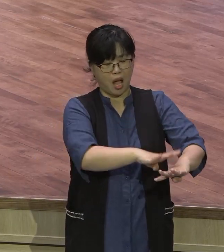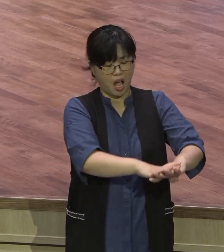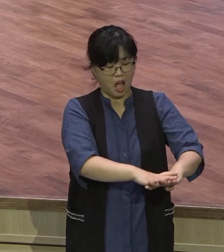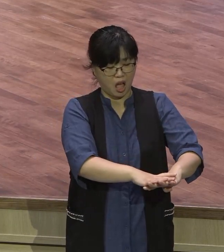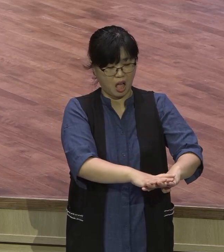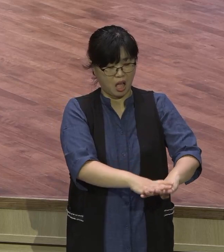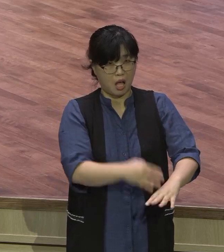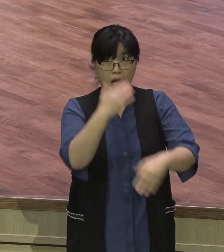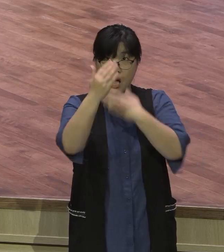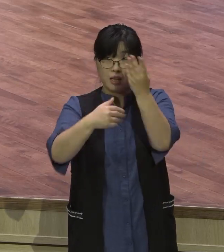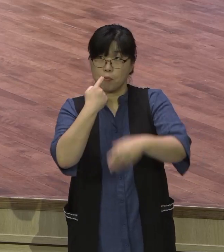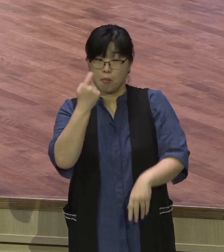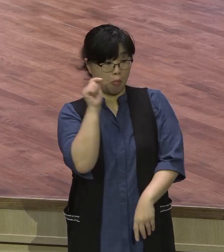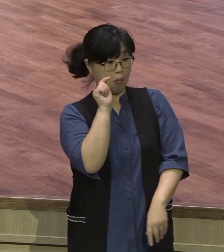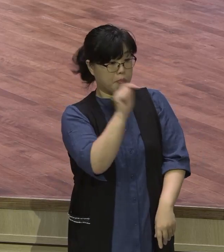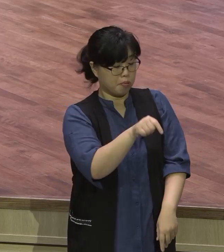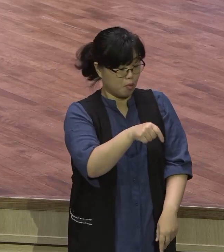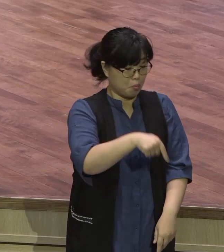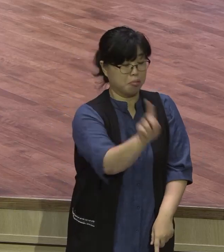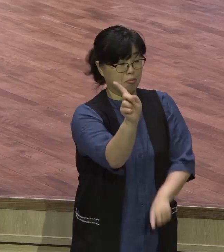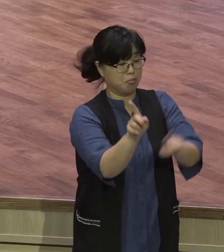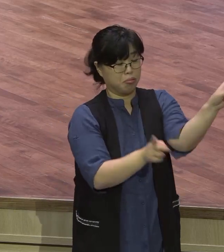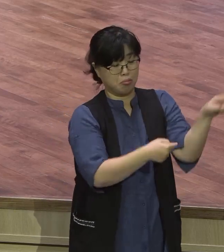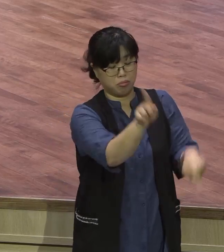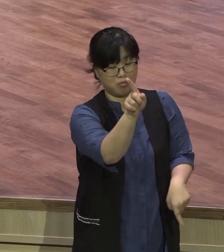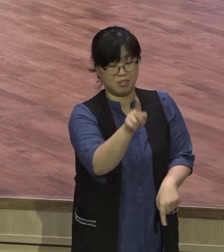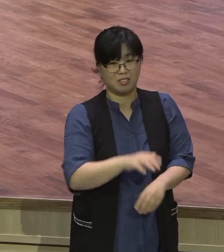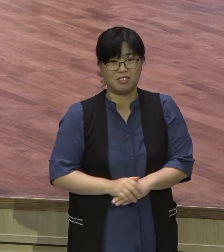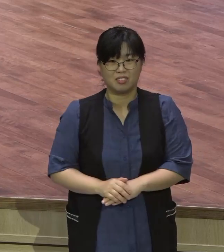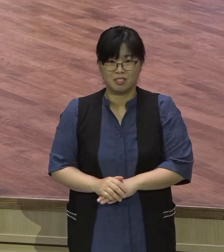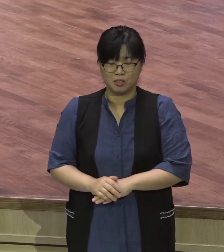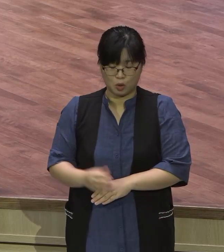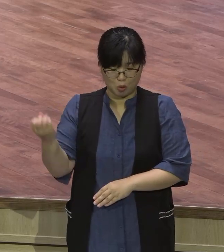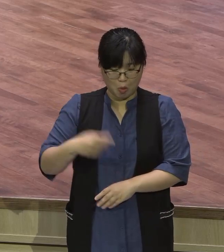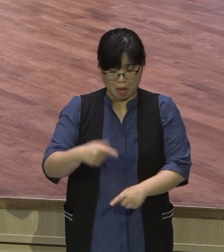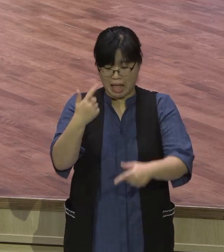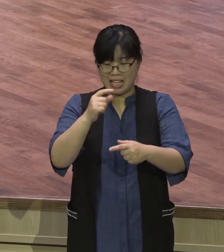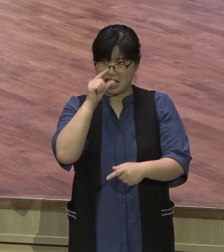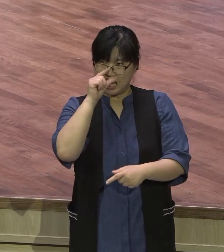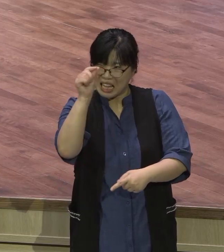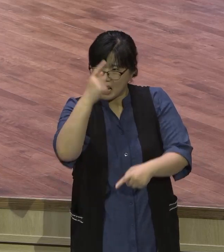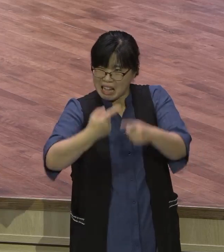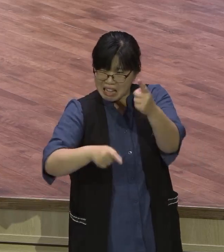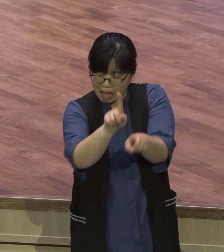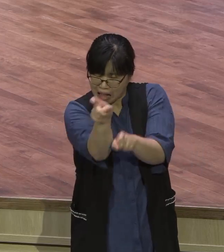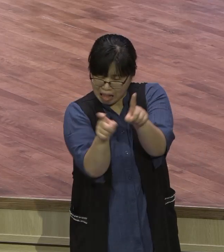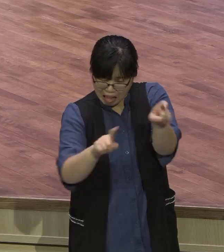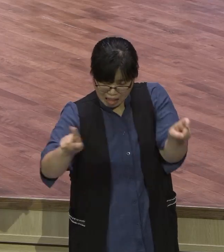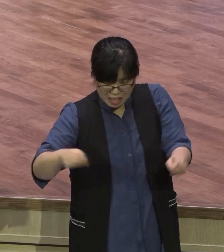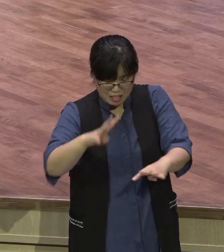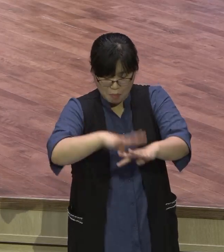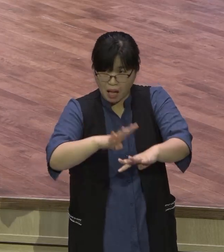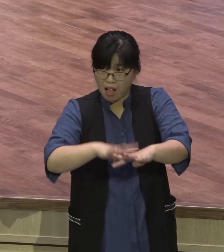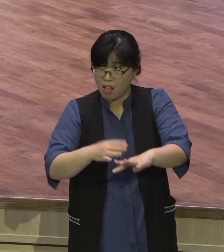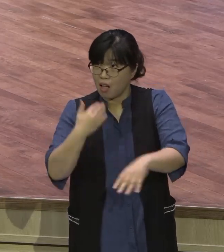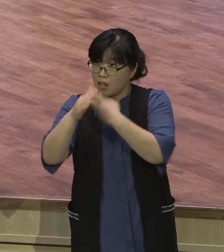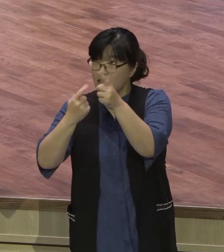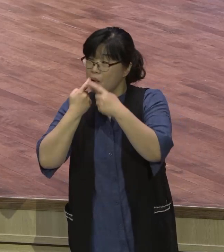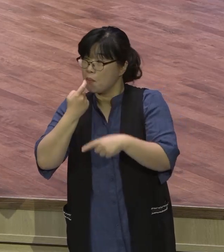위기를 헤쳐나갈 지혜도 말씀 속이 있네요 말씀의 의지에서 말씀 여기에 모든 성도들 항상